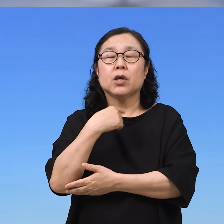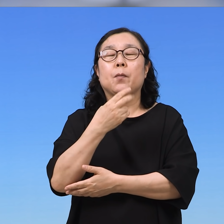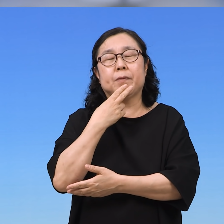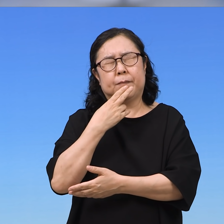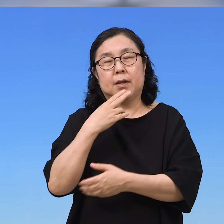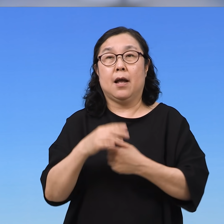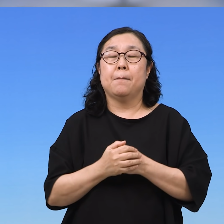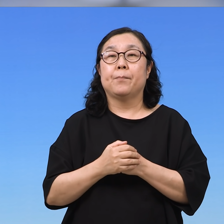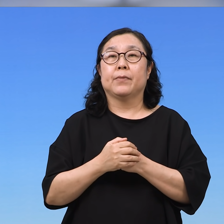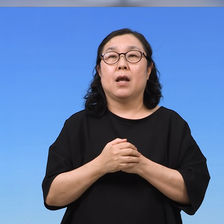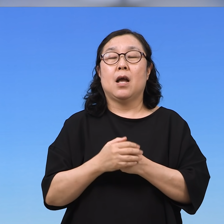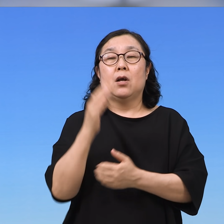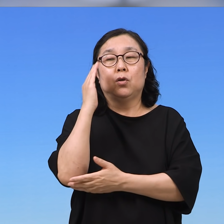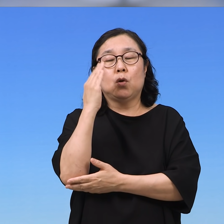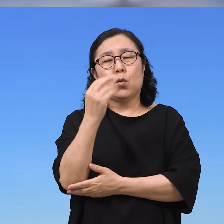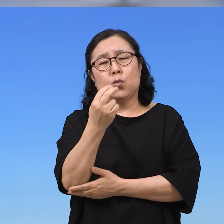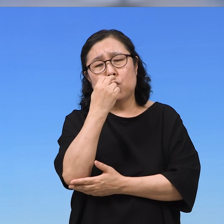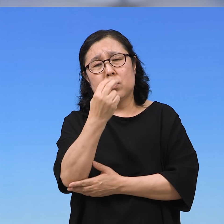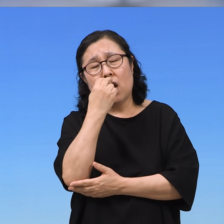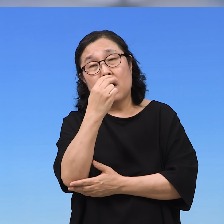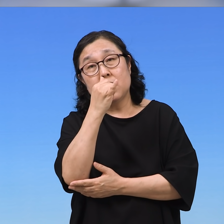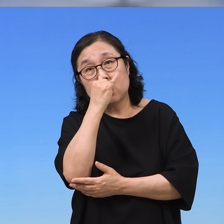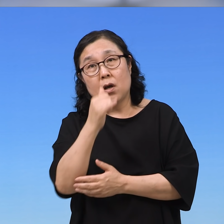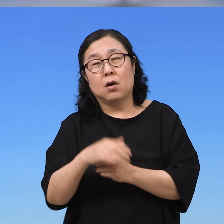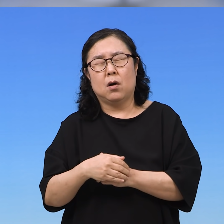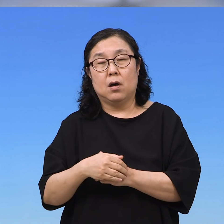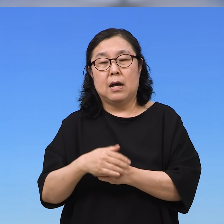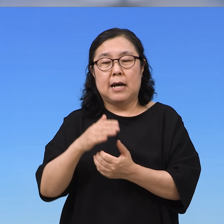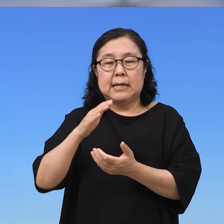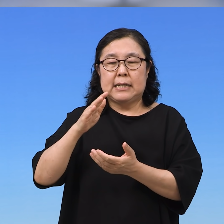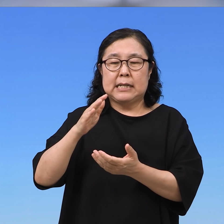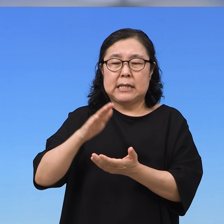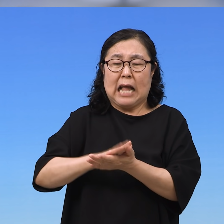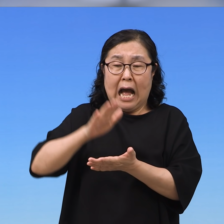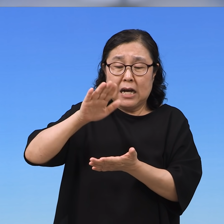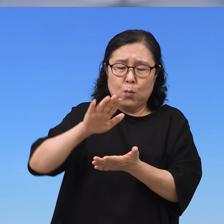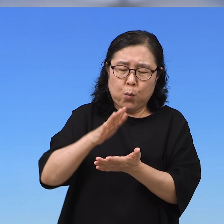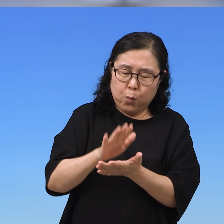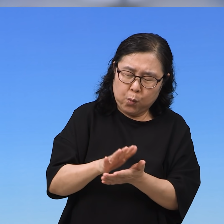근데 여러분, 이게 설교도 이게 생물이거든요. 이게 식은 밥이 돼요.